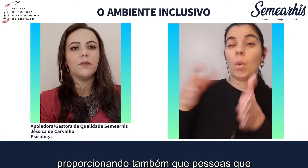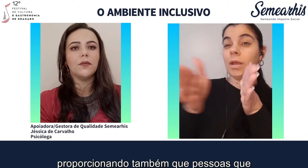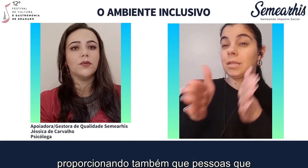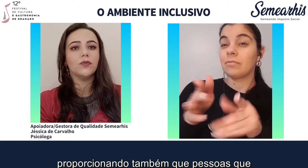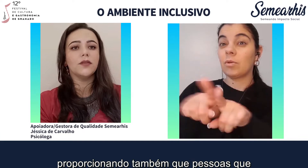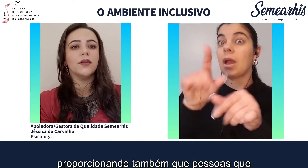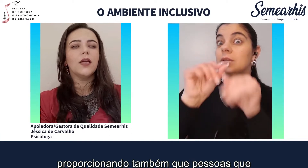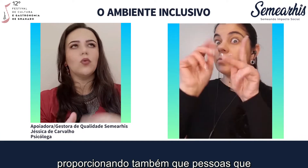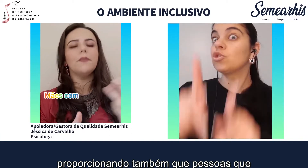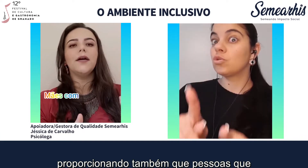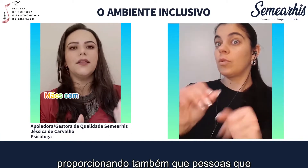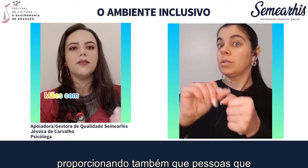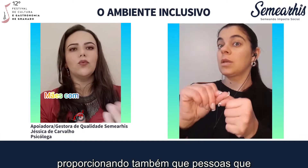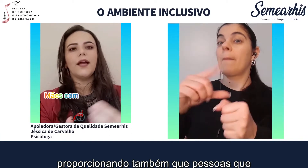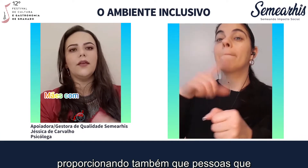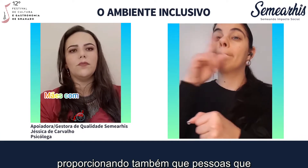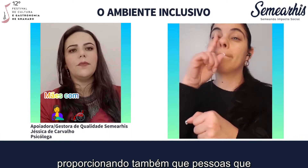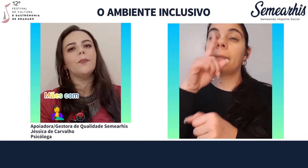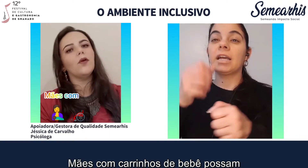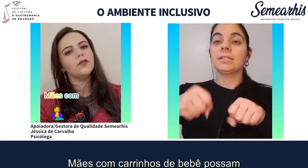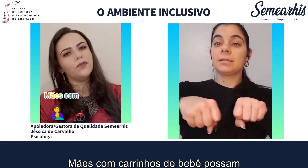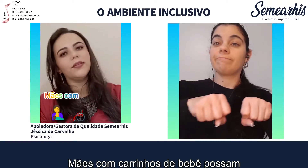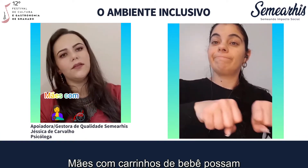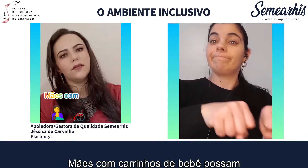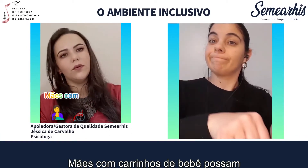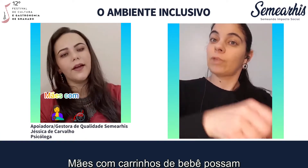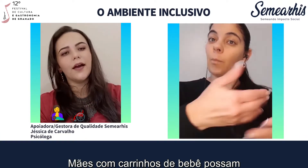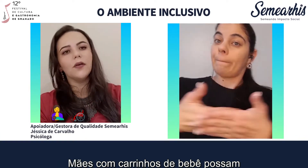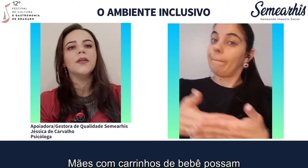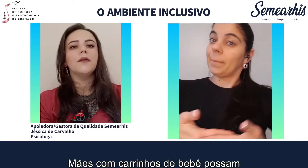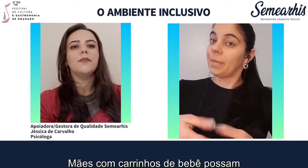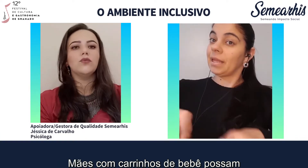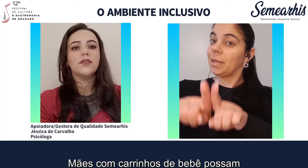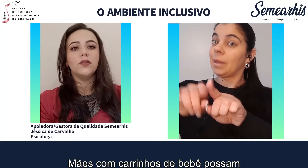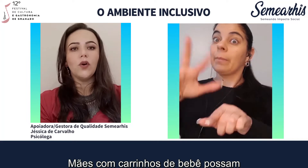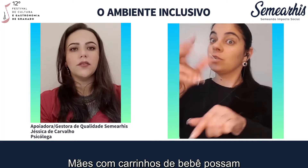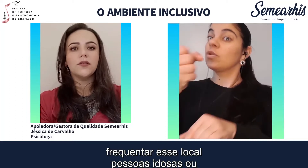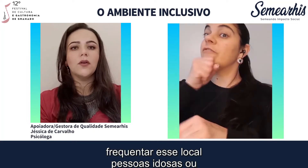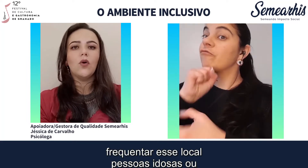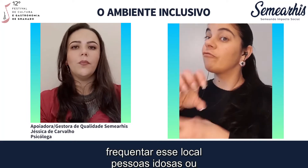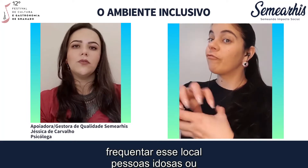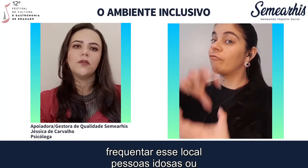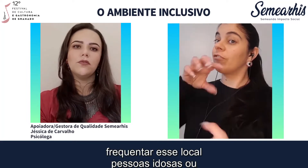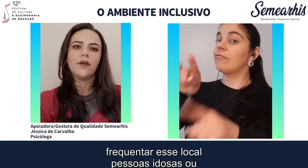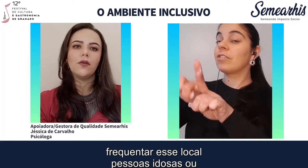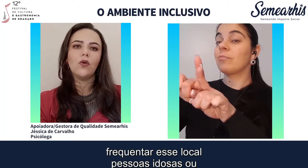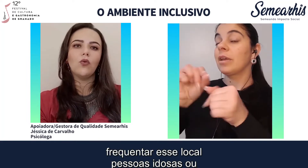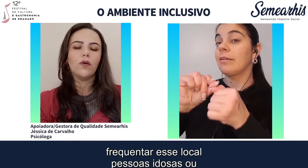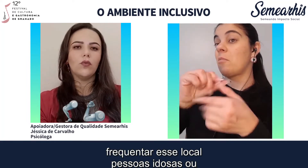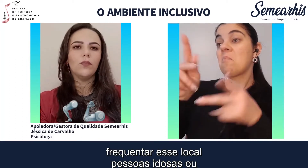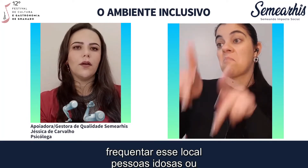proporcionando também que mães com carrinhos de bebê possam frequentar esse local, pessoas idosas ou pessoas que